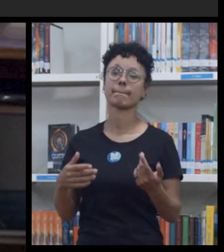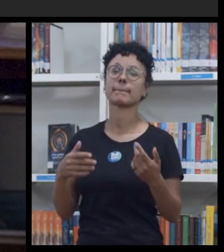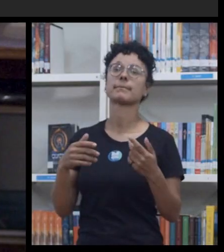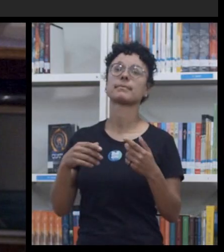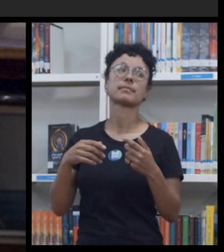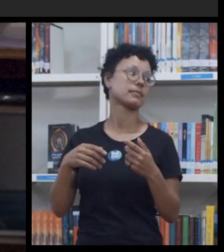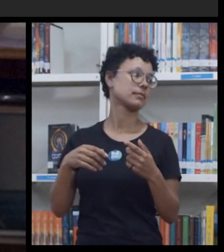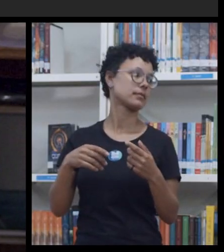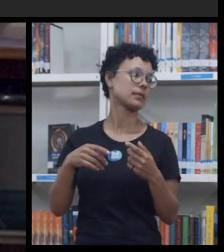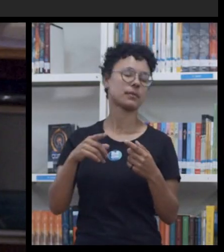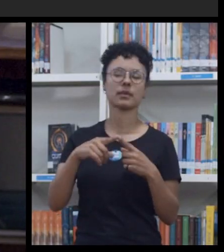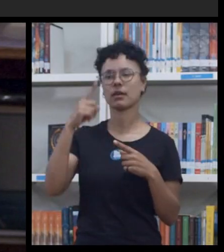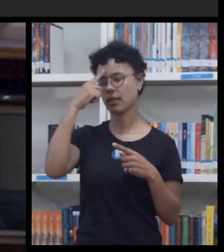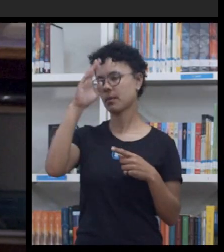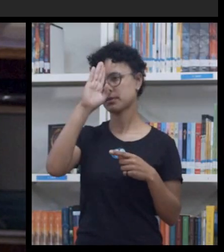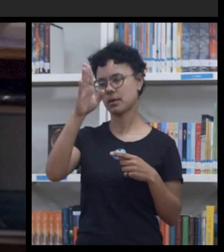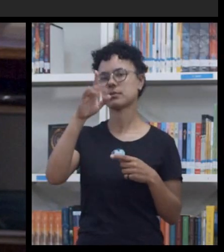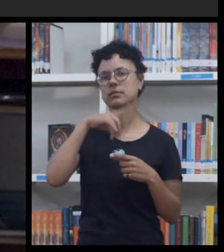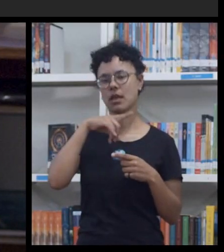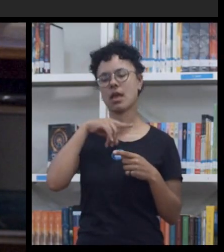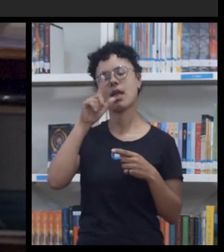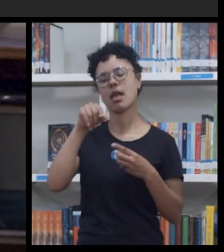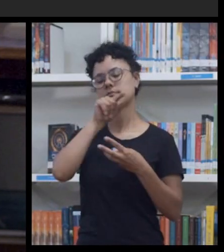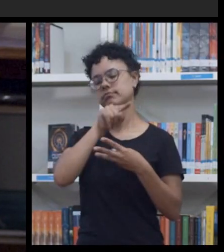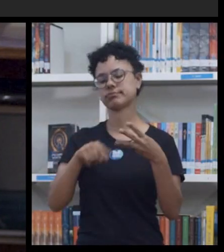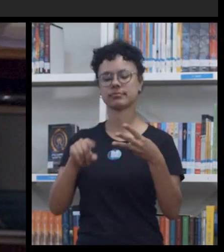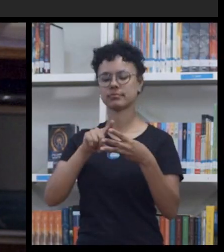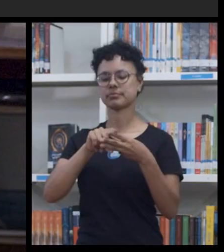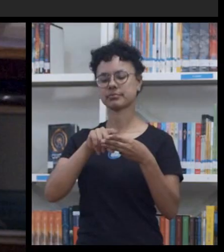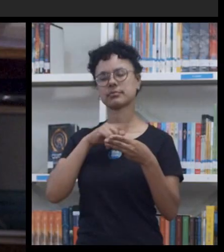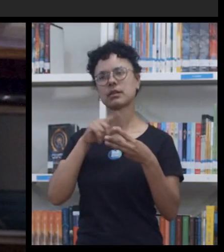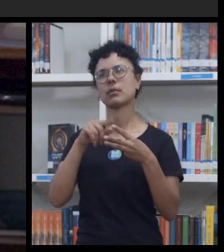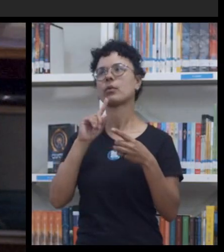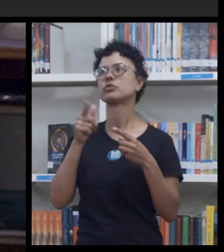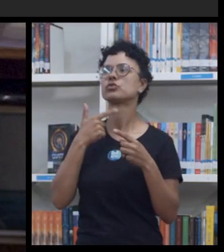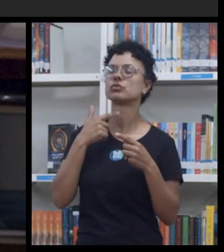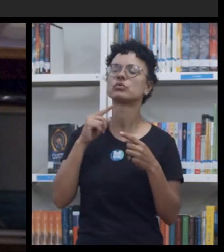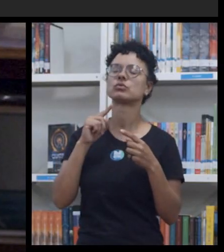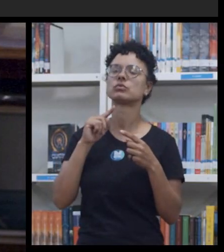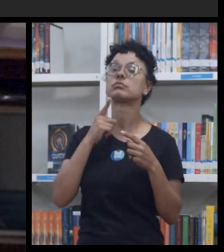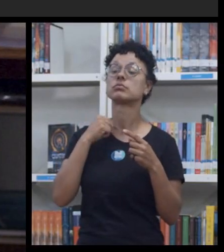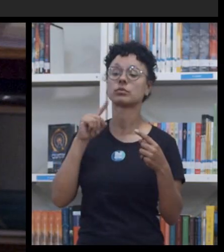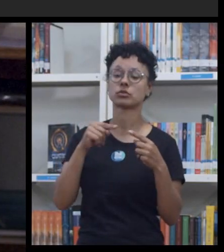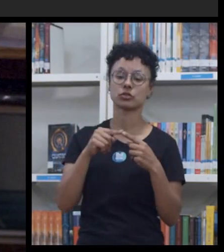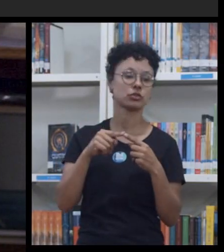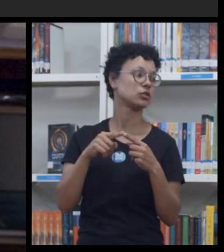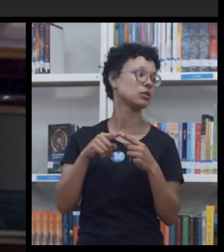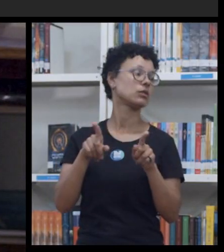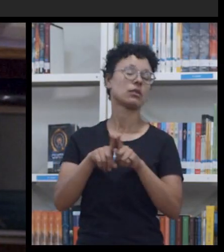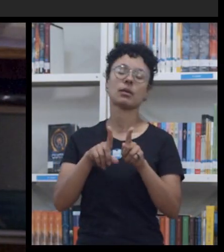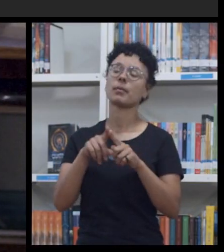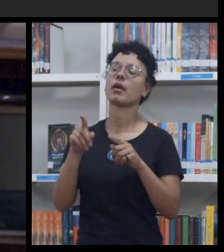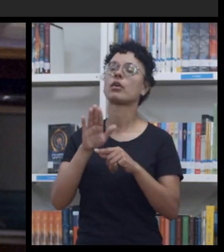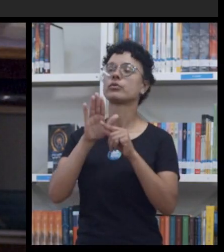central, essa que eu falo sobre a ideia central, que é a motivação. É a espinha dorsal do